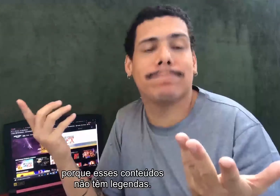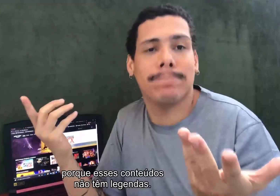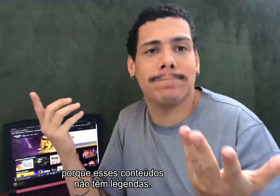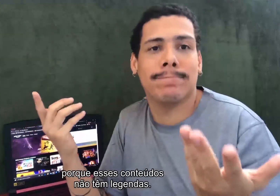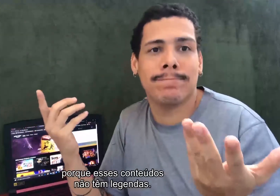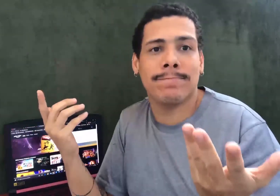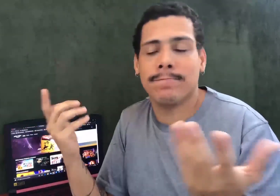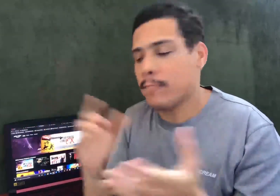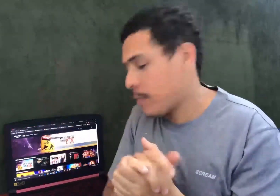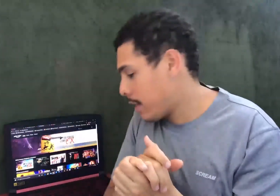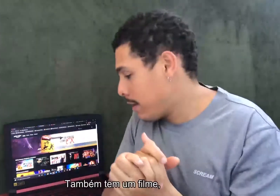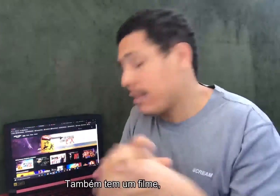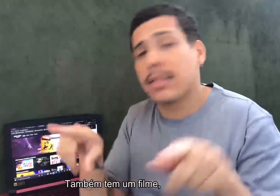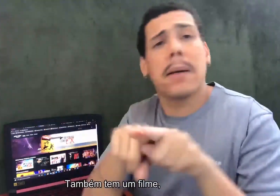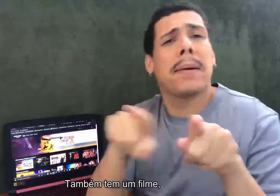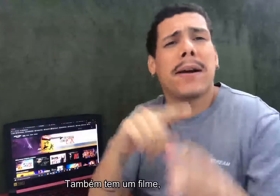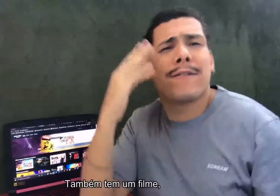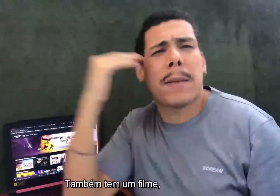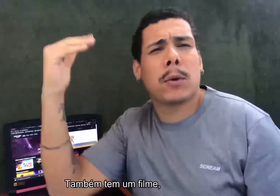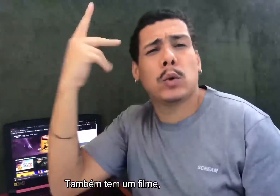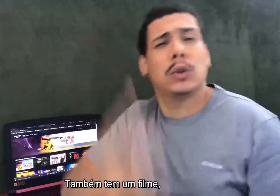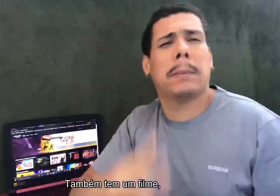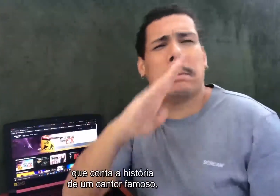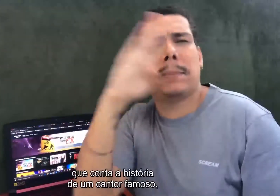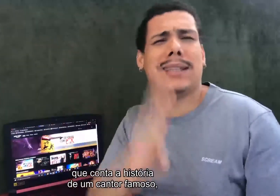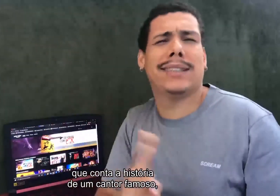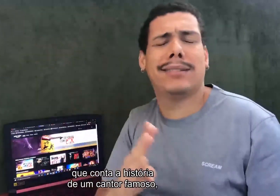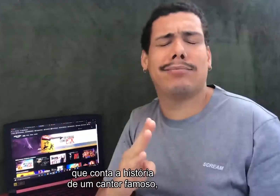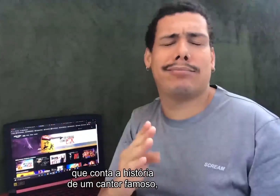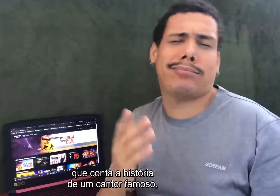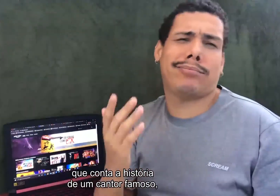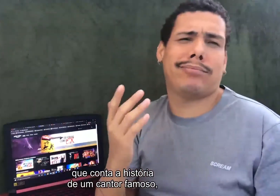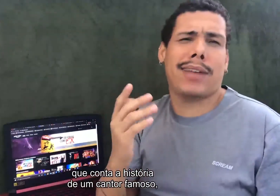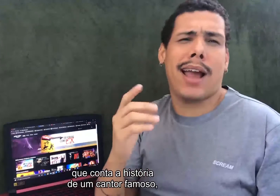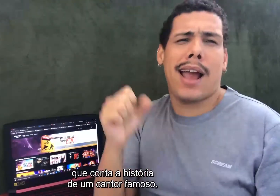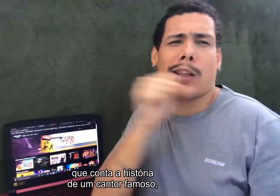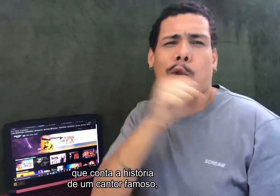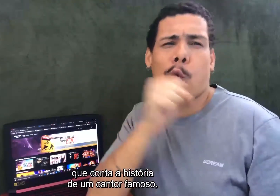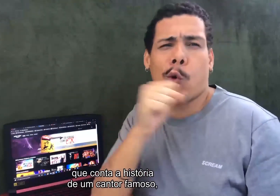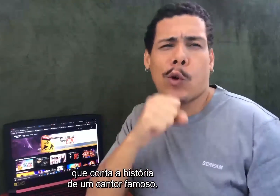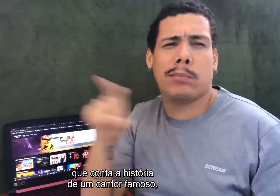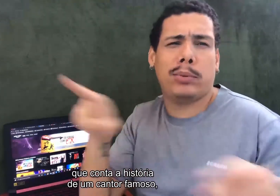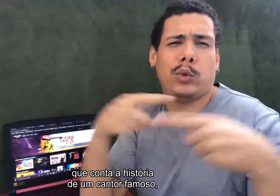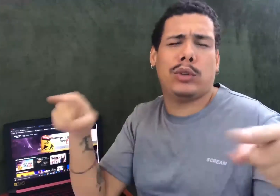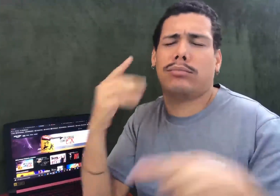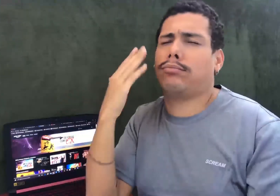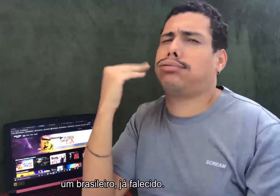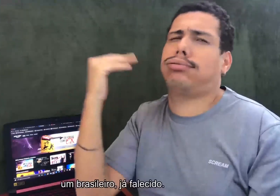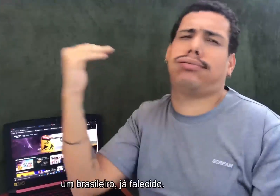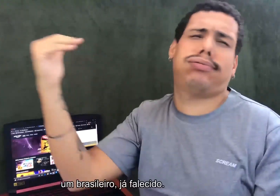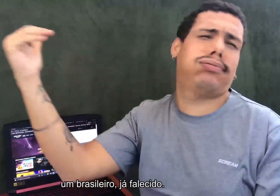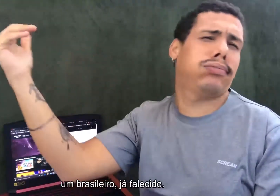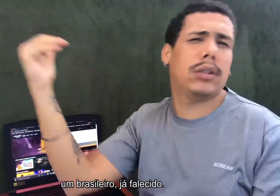conteúdos não têm legenda. Também tem um filme que conta a história de um cantor famoso, um brasileiro já